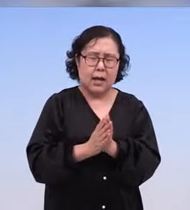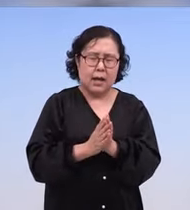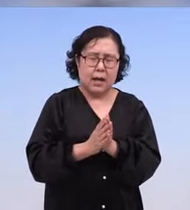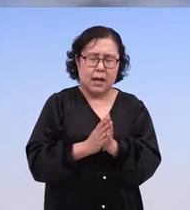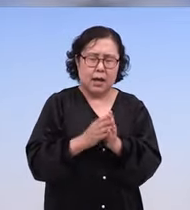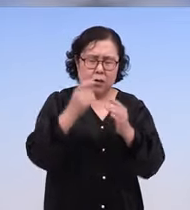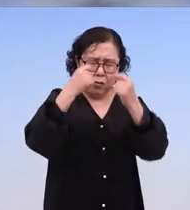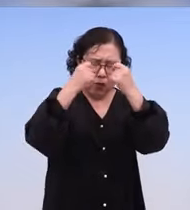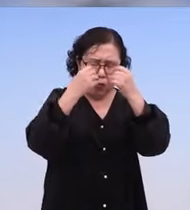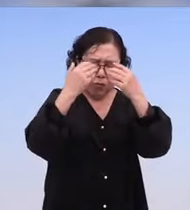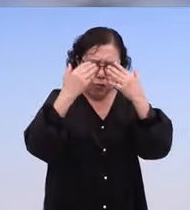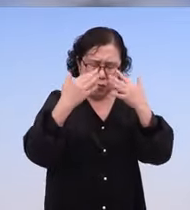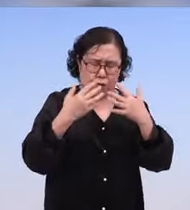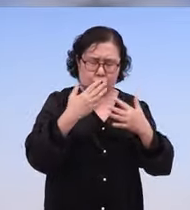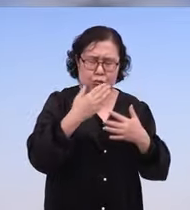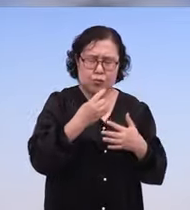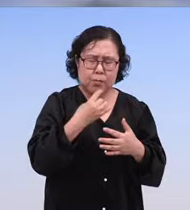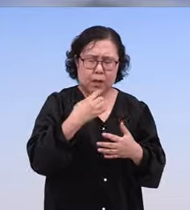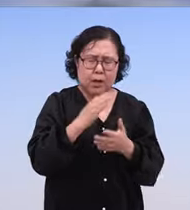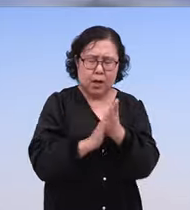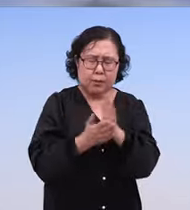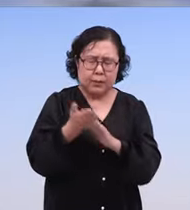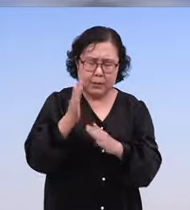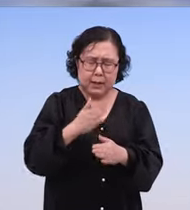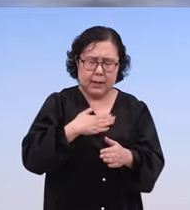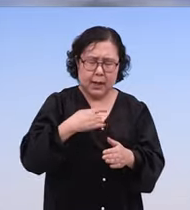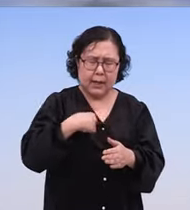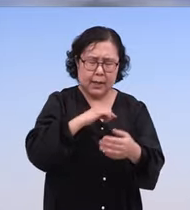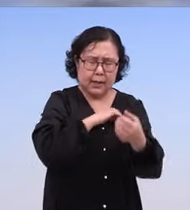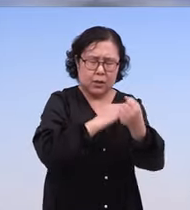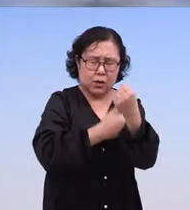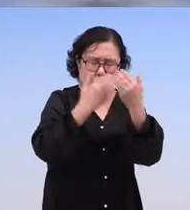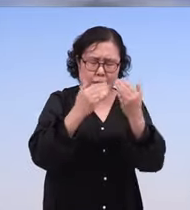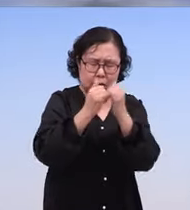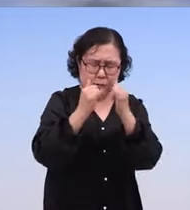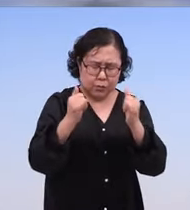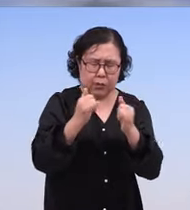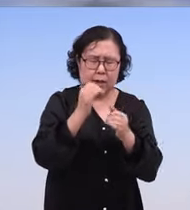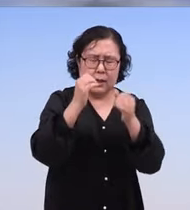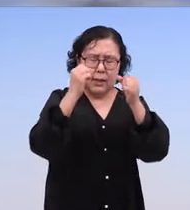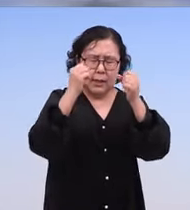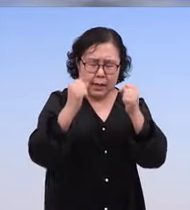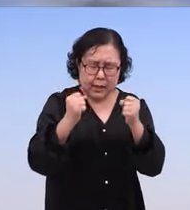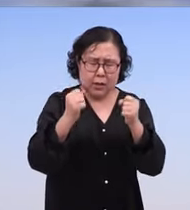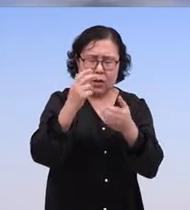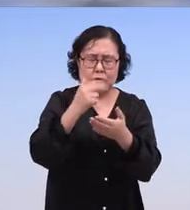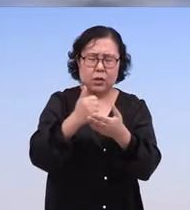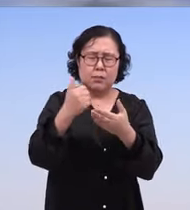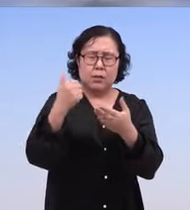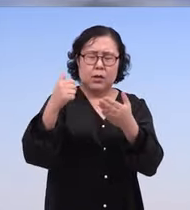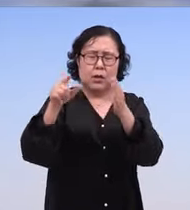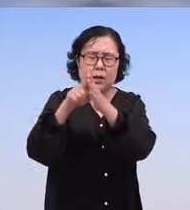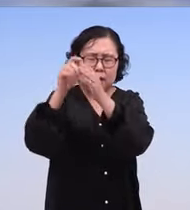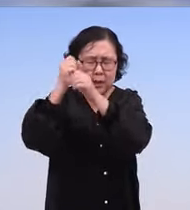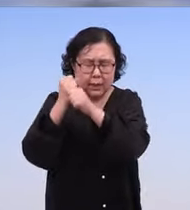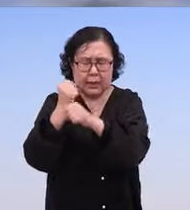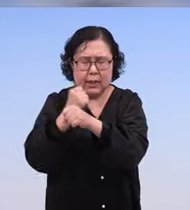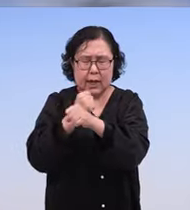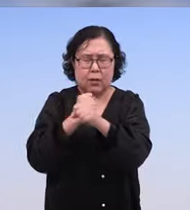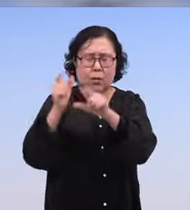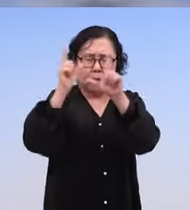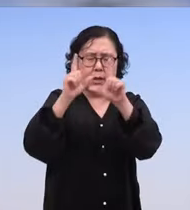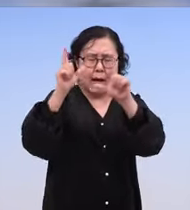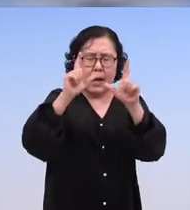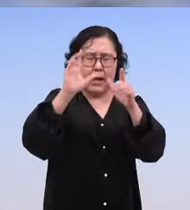들어가 눈물 지을 수밖에 없는 인생인데 오늘도 내게 능력 주시는 분이 계시다는 것, 그분을 의지하며 살아갈 때에,